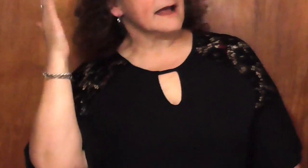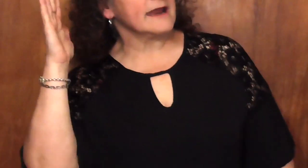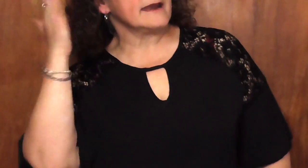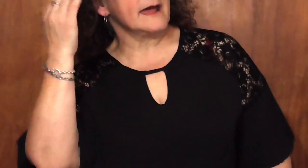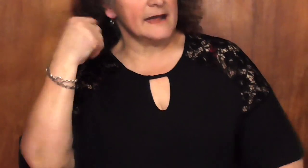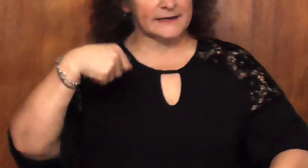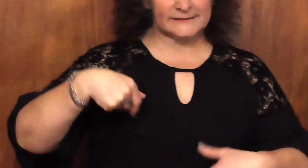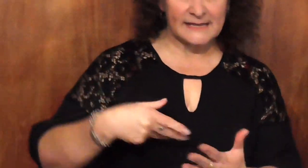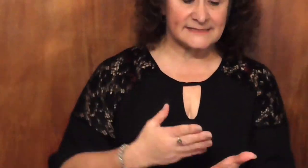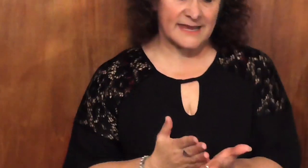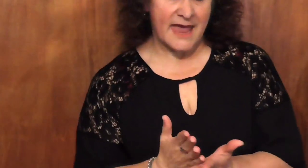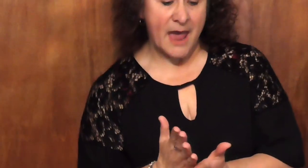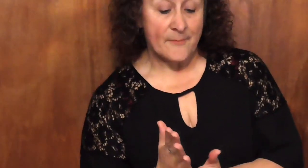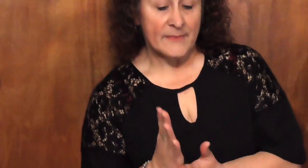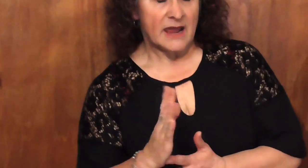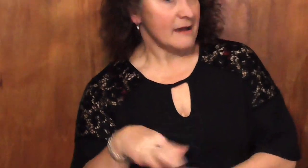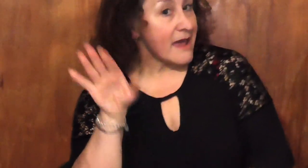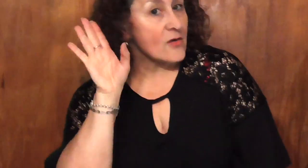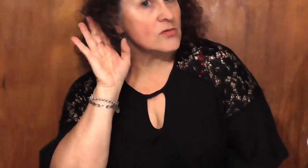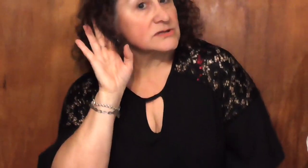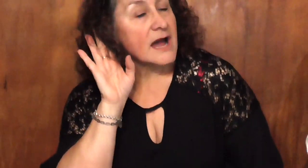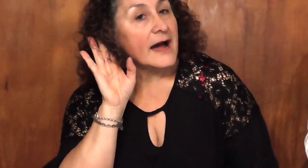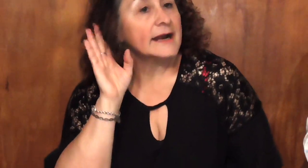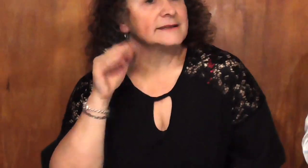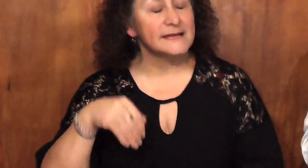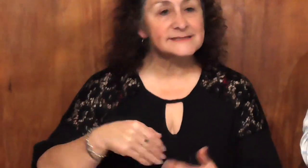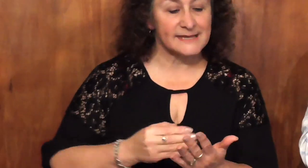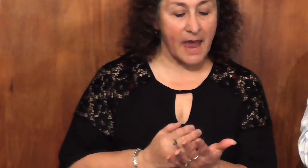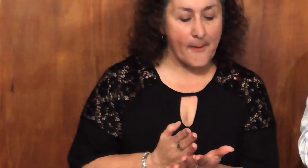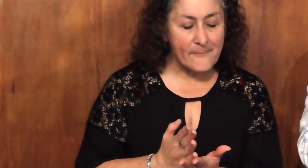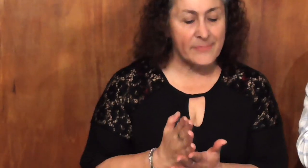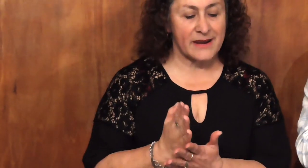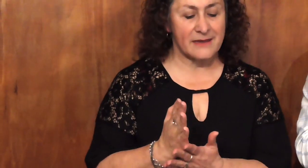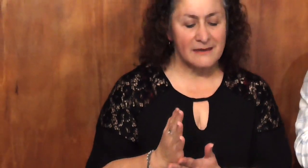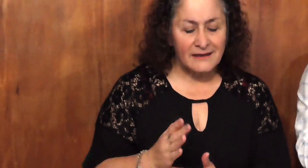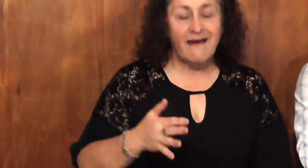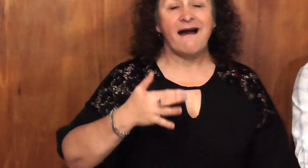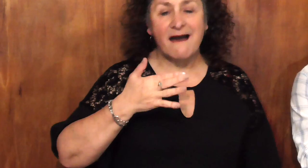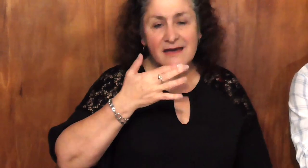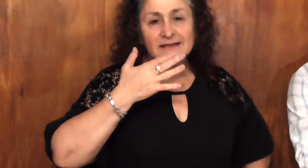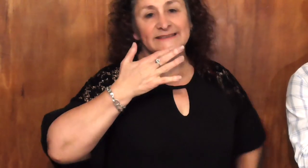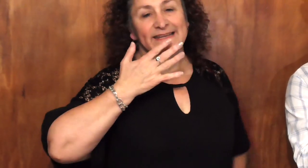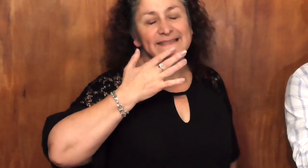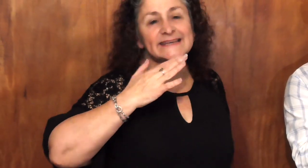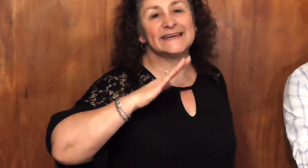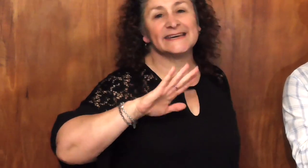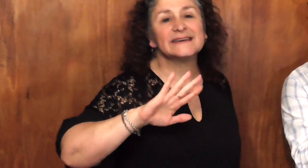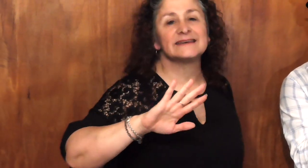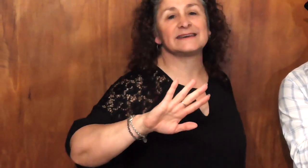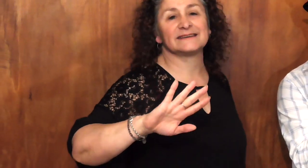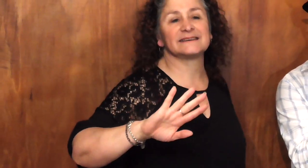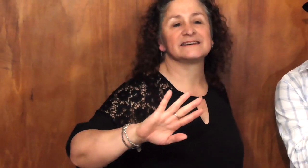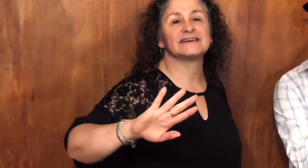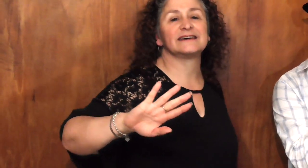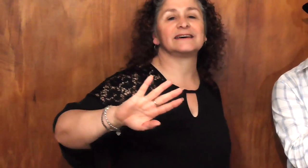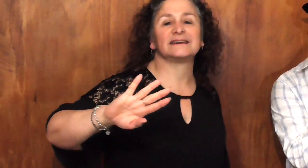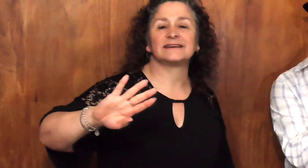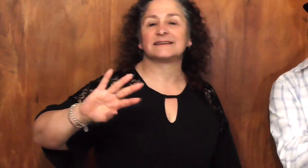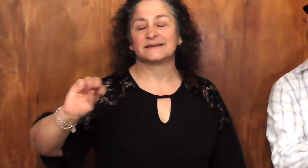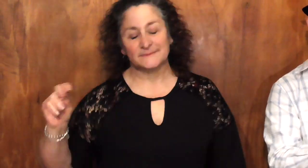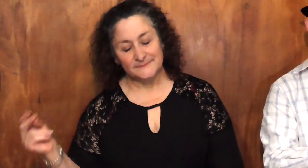a creerte siempre, a escucharte siempre, a